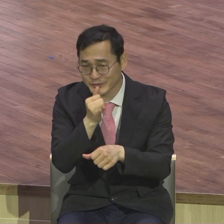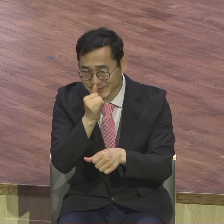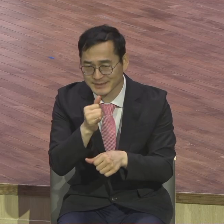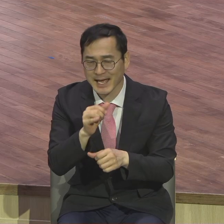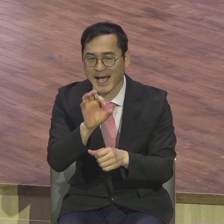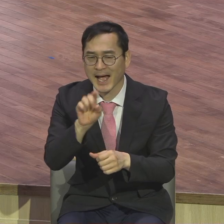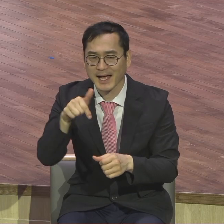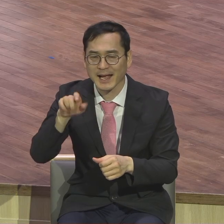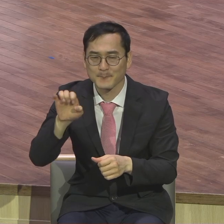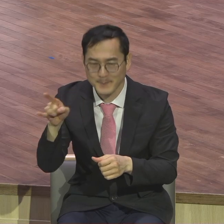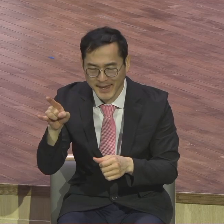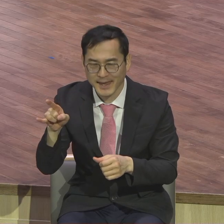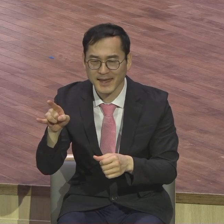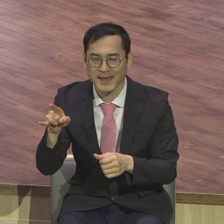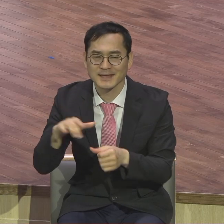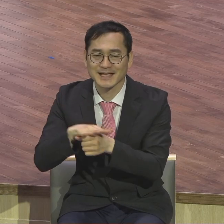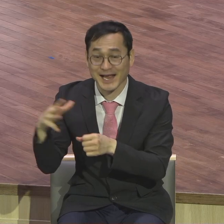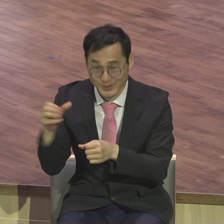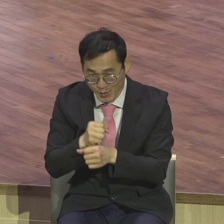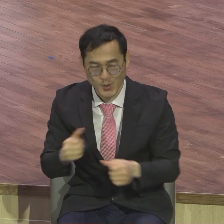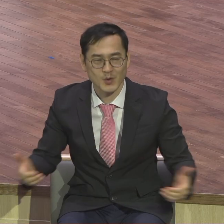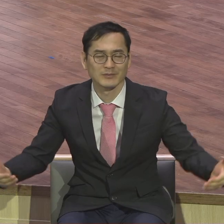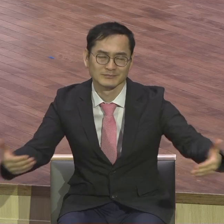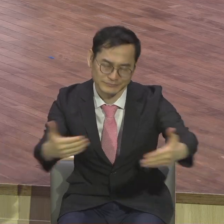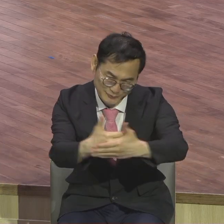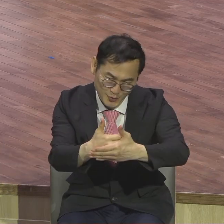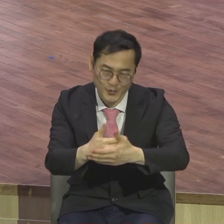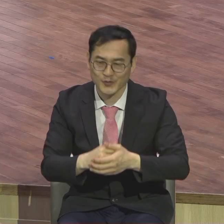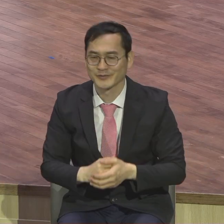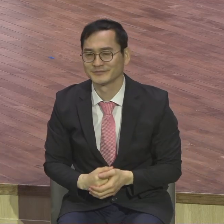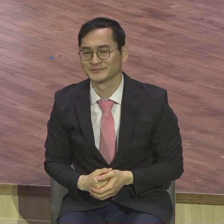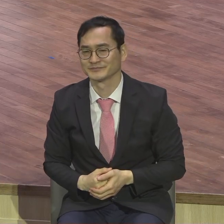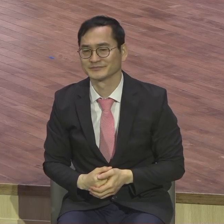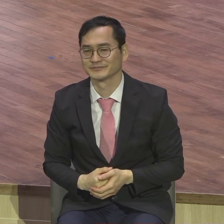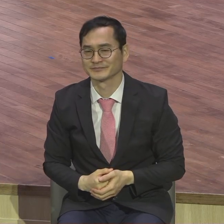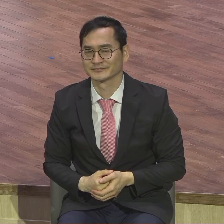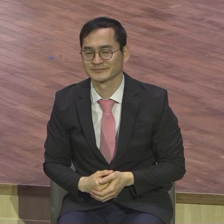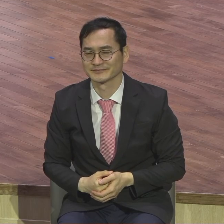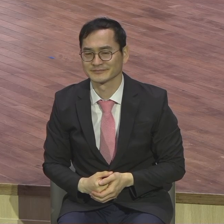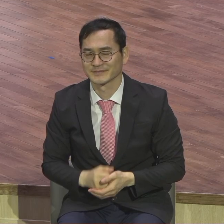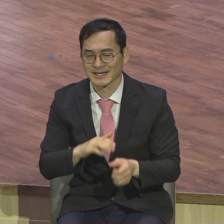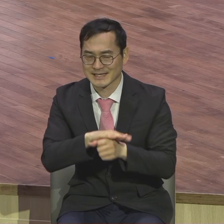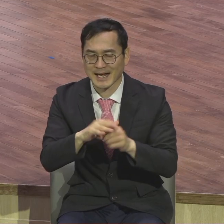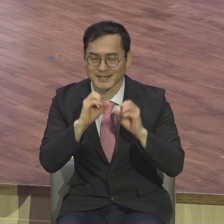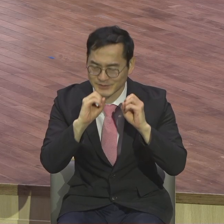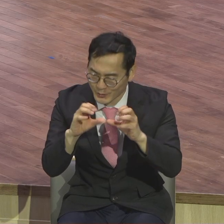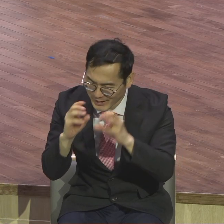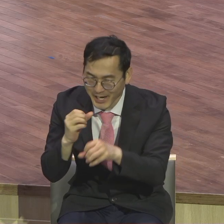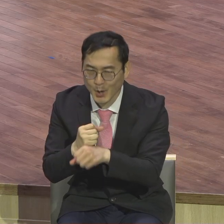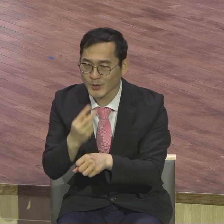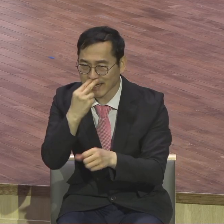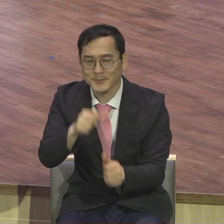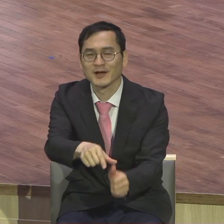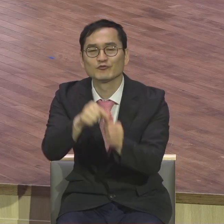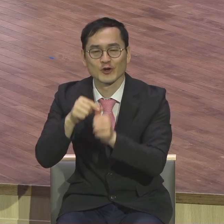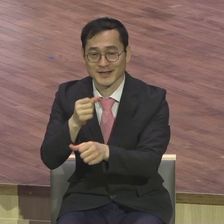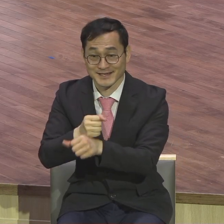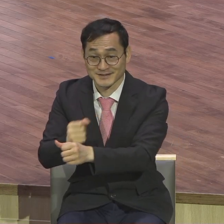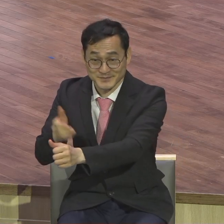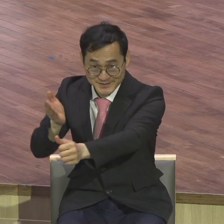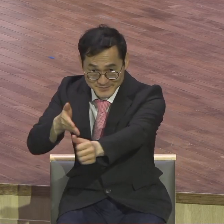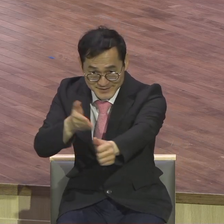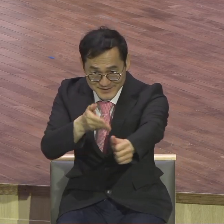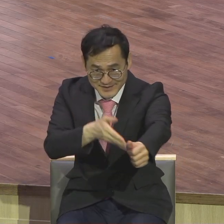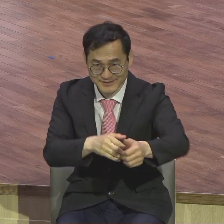공동체의 축구를 누리면서 세상 속에서 아가페 사랑을 그렇게 증가하면서 생명 살리는 자리로 나아가시기를 제모로